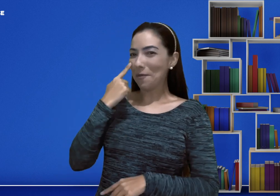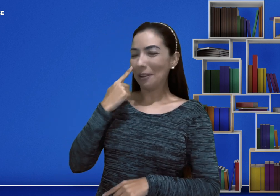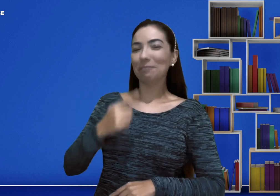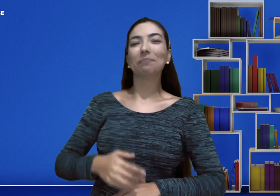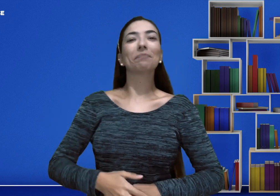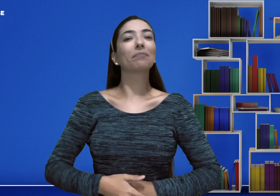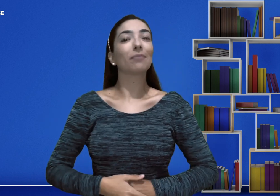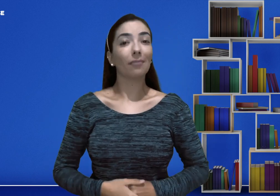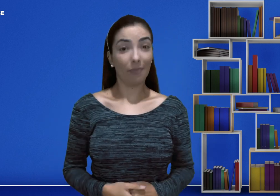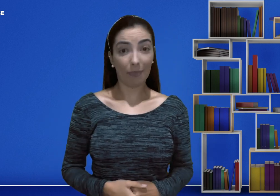ver?